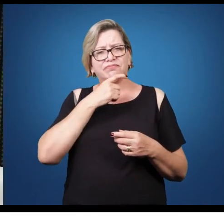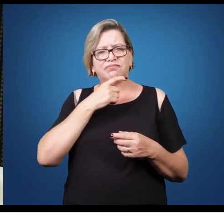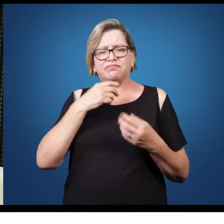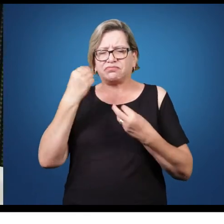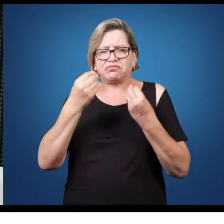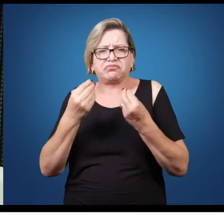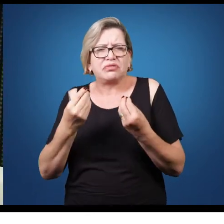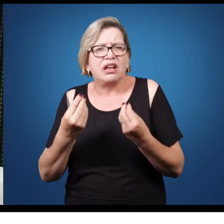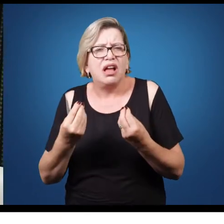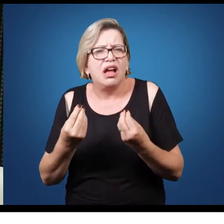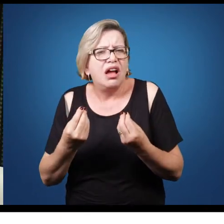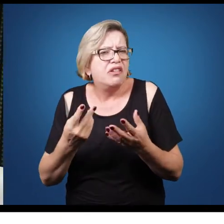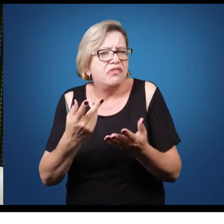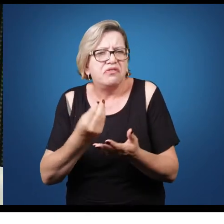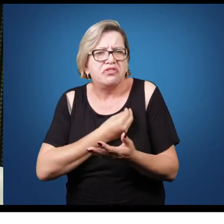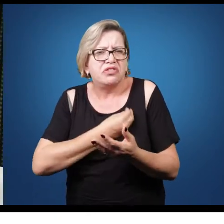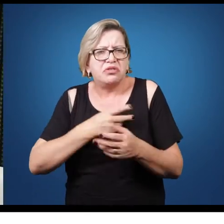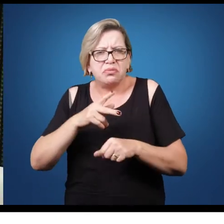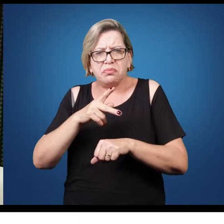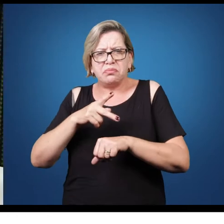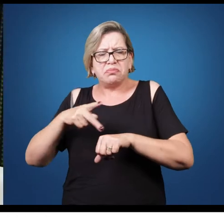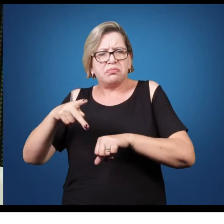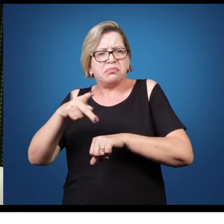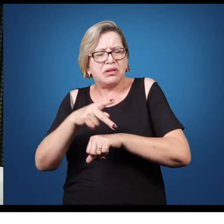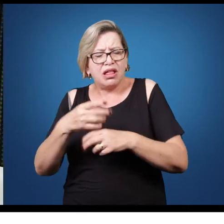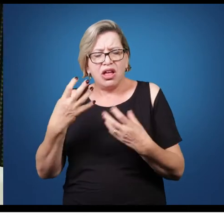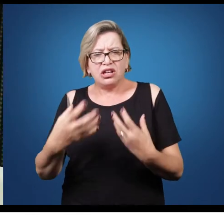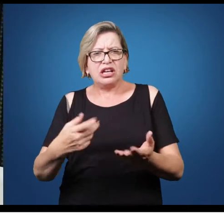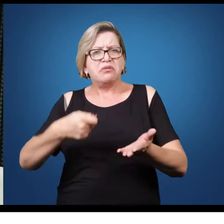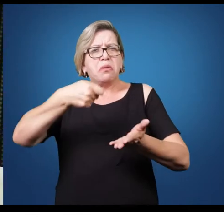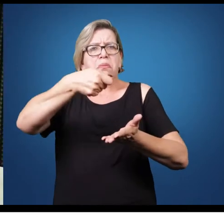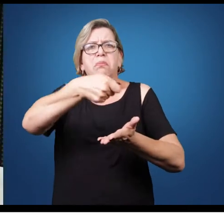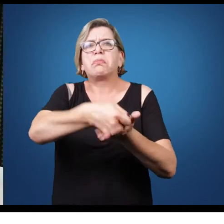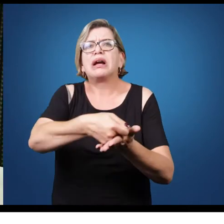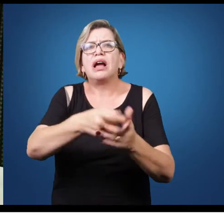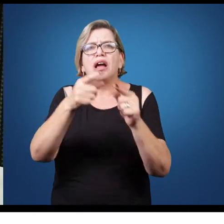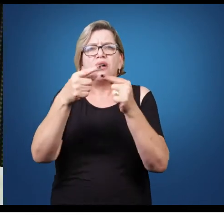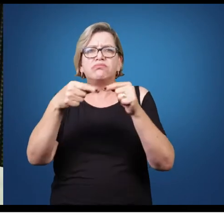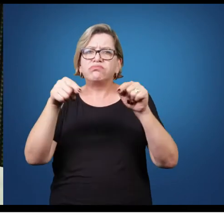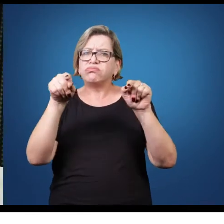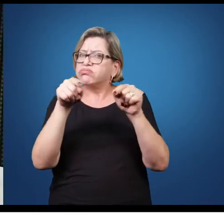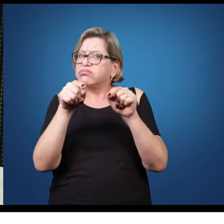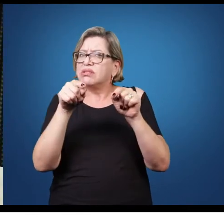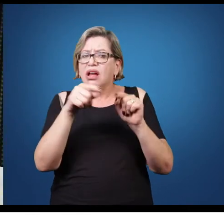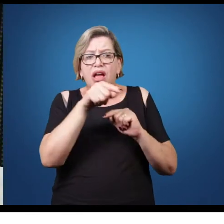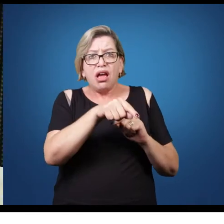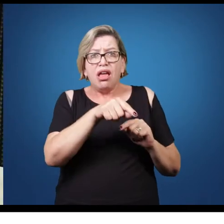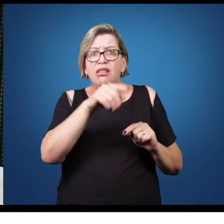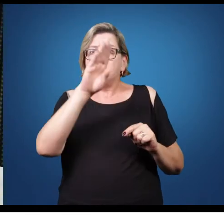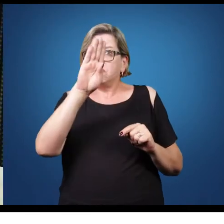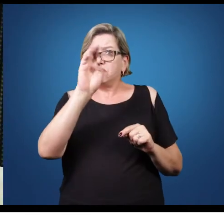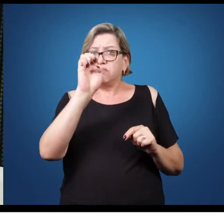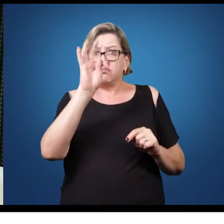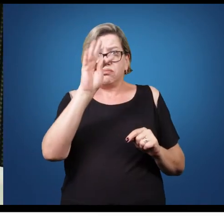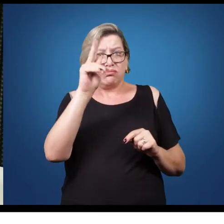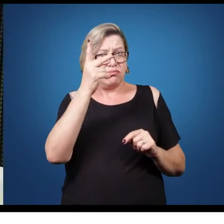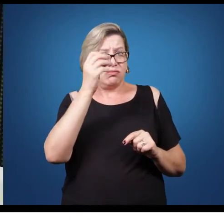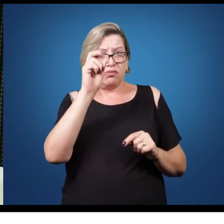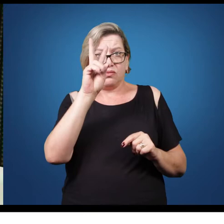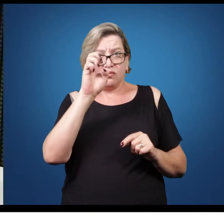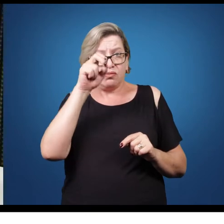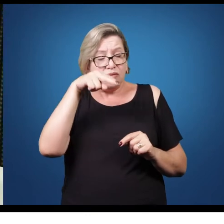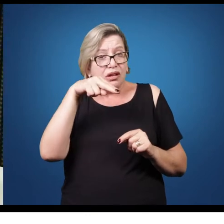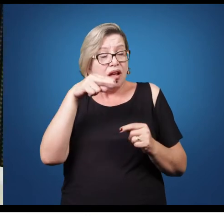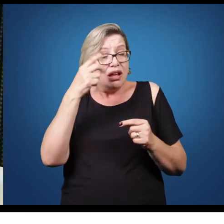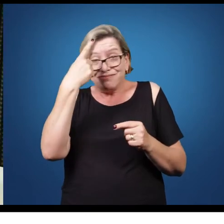áustria eu quero contratar um quarteto de cordas quero que comprava o evento fazia parte de corda é isso que ainda se é genial